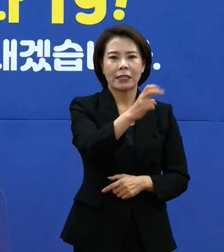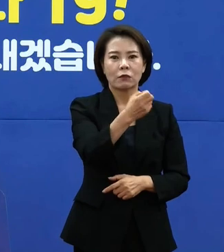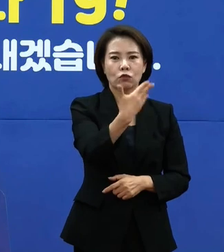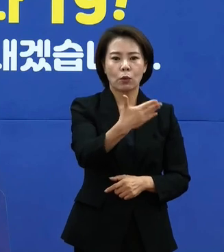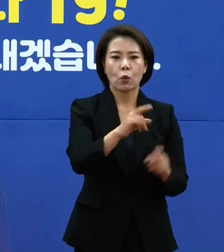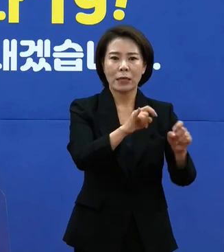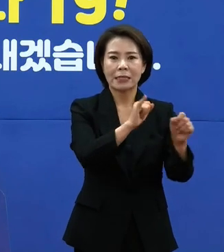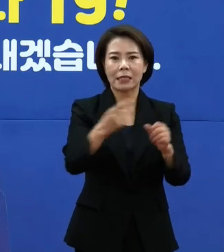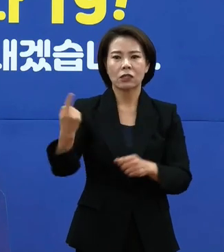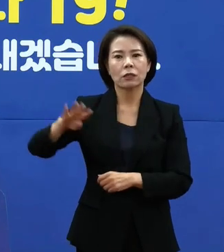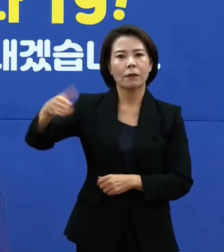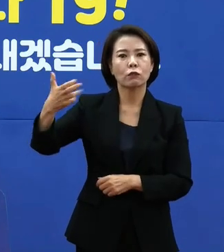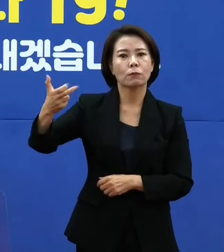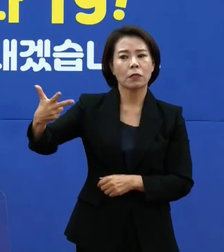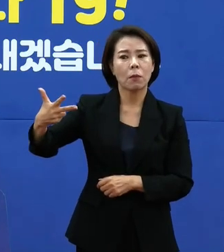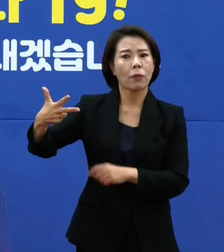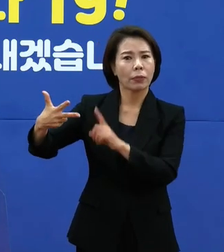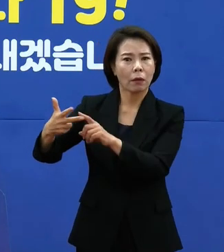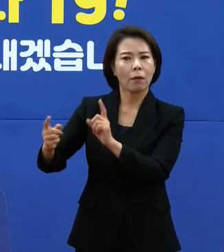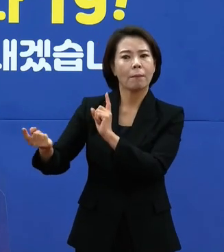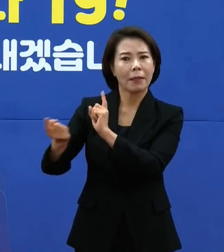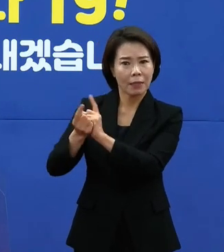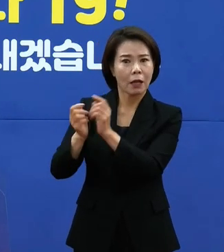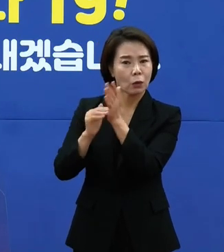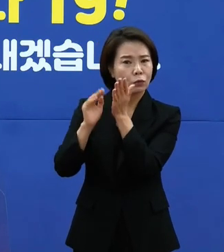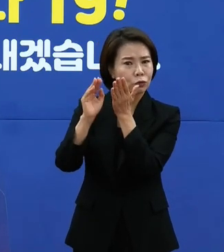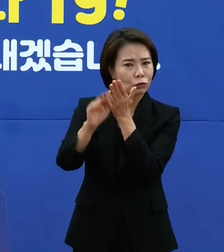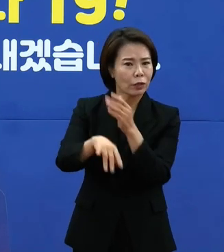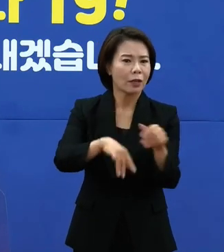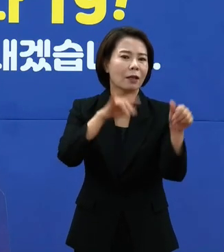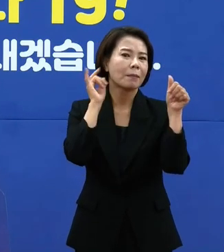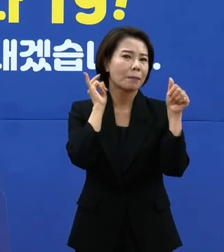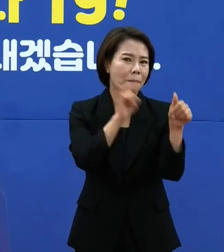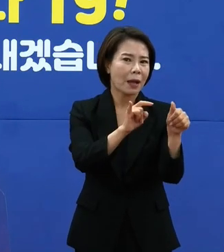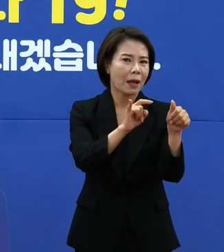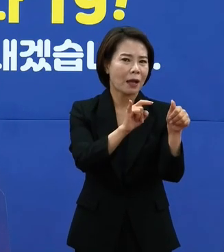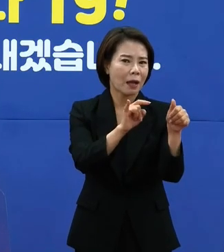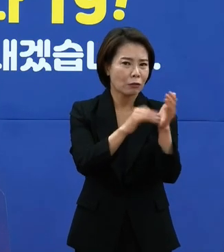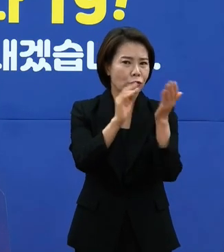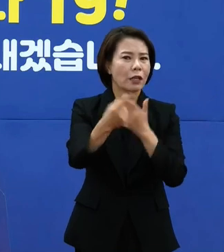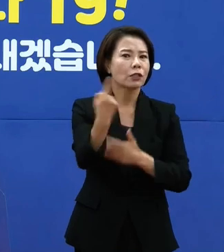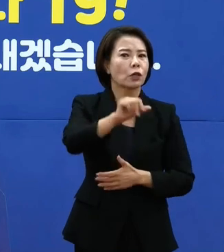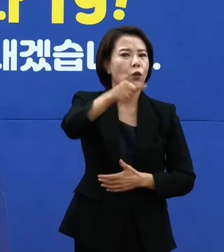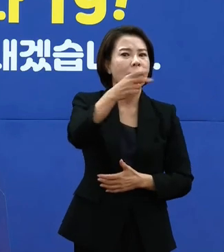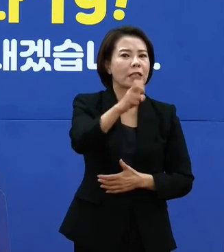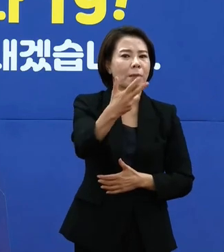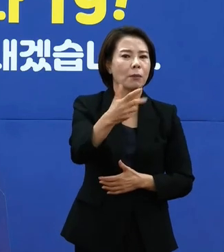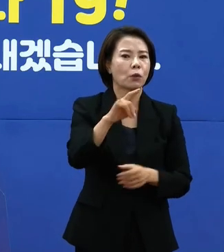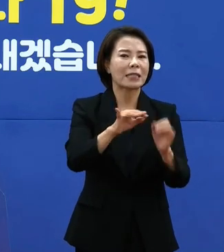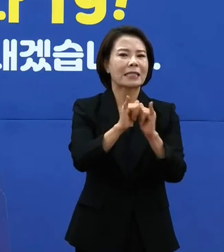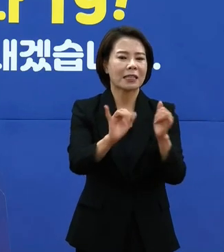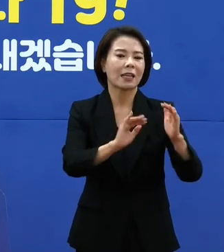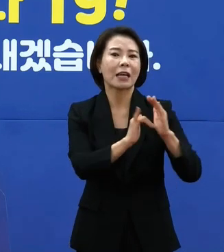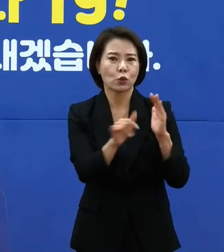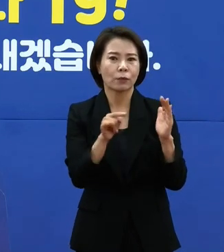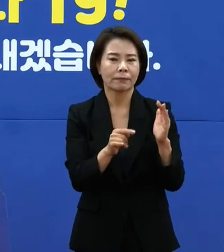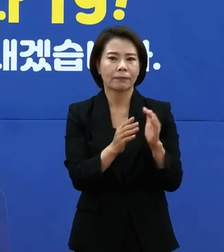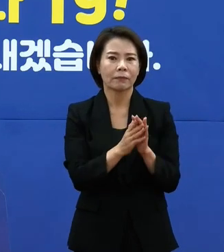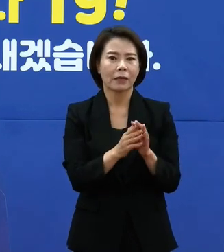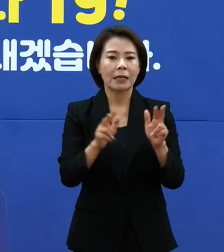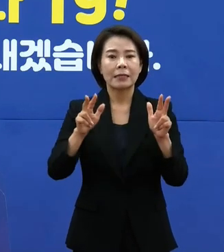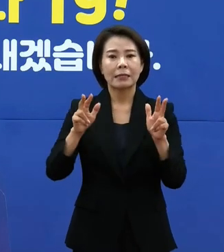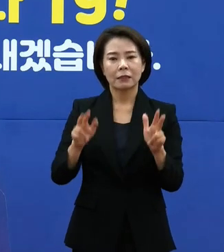확진자는 1497번과 접촉 후 확진된 1528번 확진자의 가족입니다.